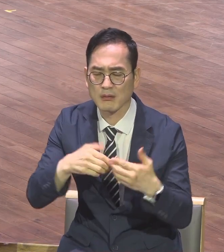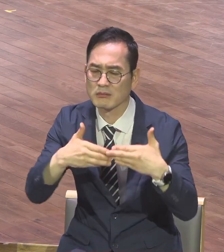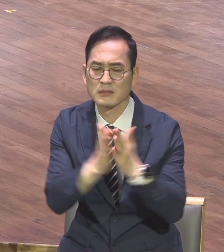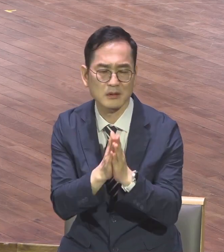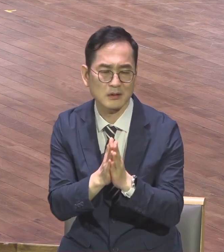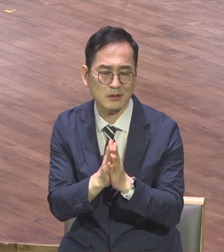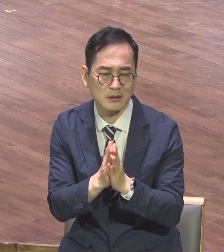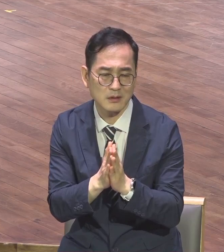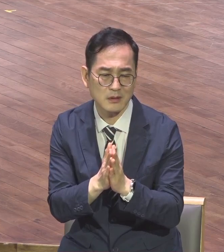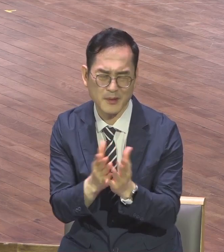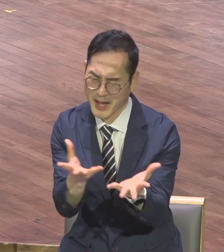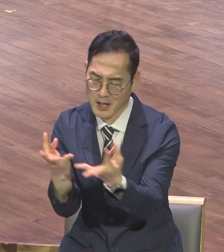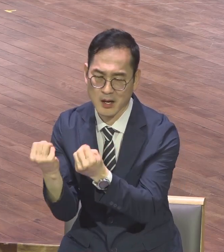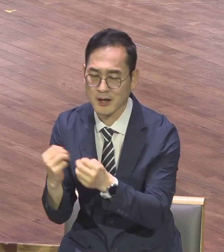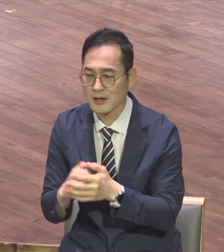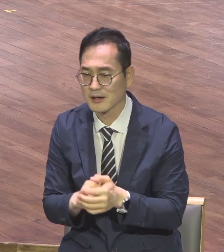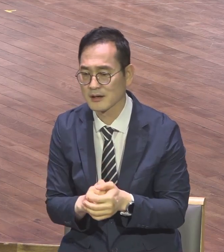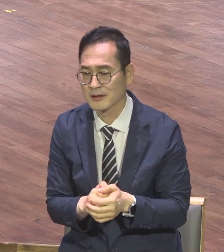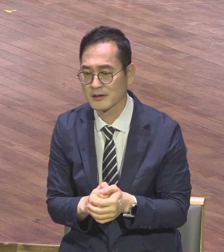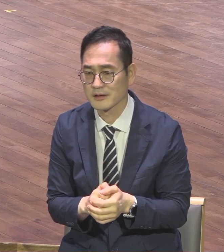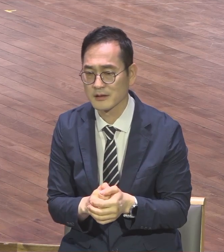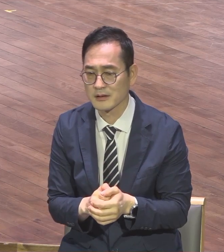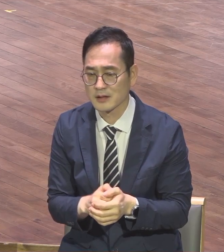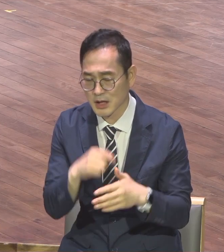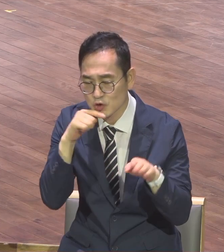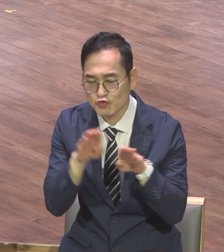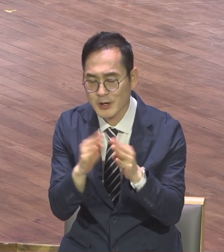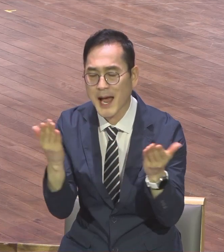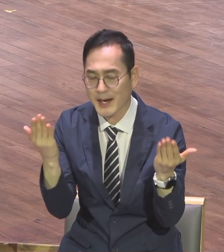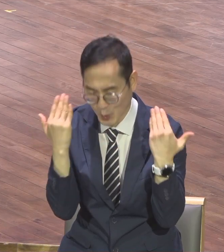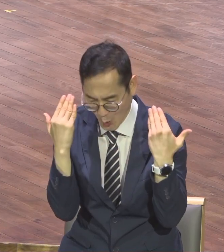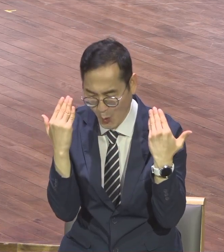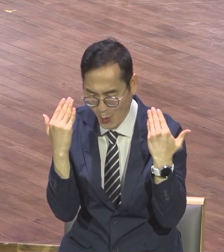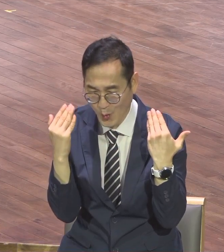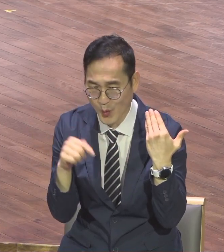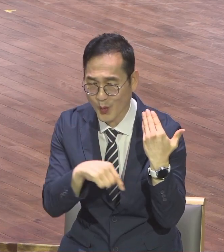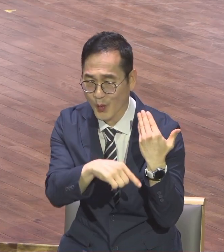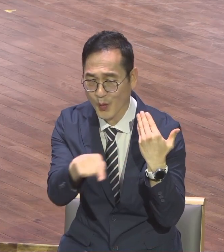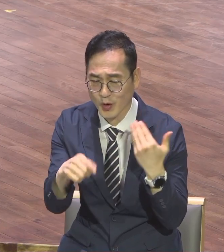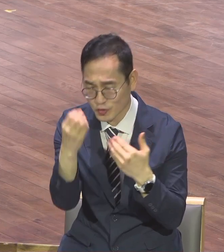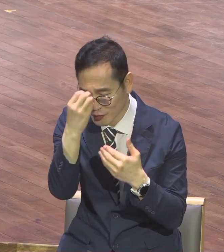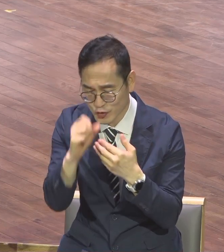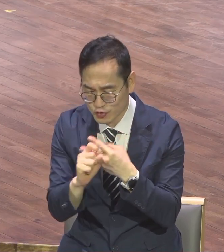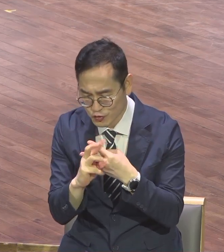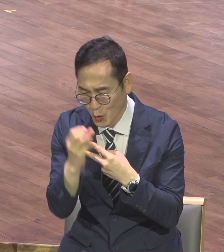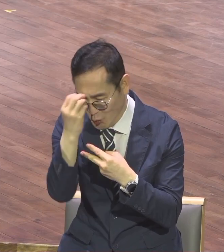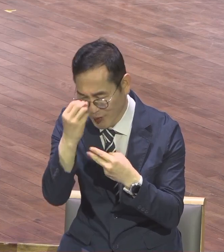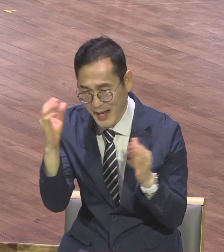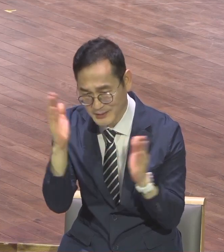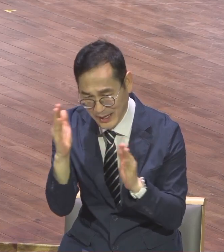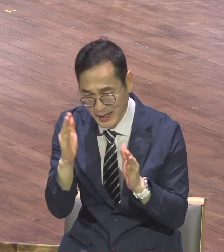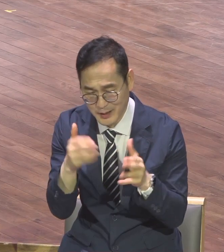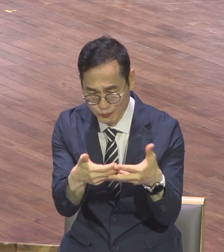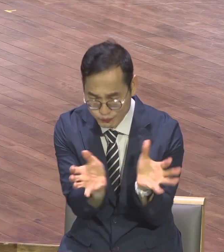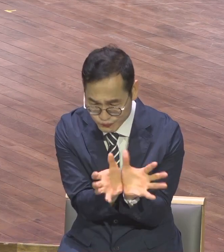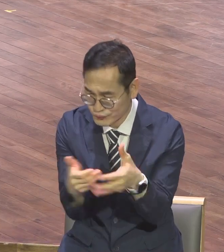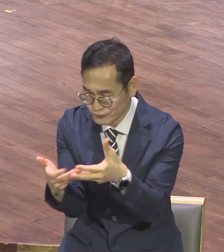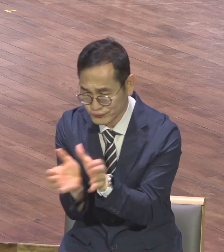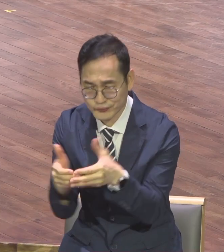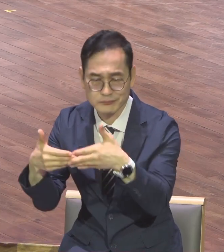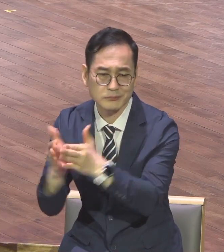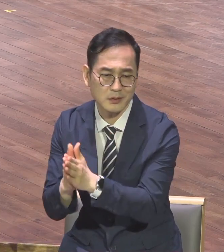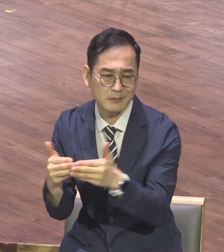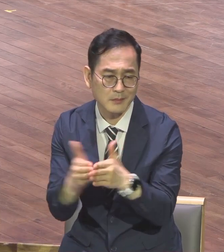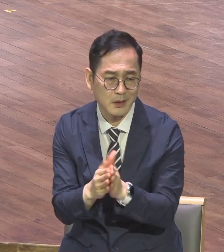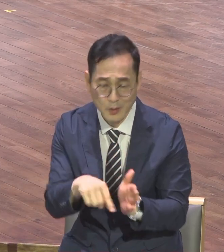유럽교회가 그랬거든요. 점점 이제 주일학교가 없어지면서, 중고등부가 없어지면서, 청년대학이 없어지면서